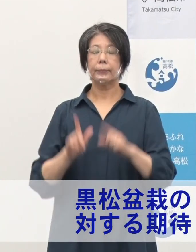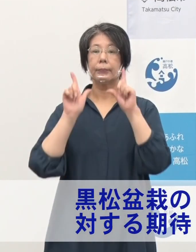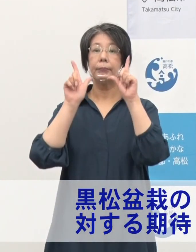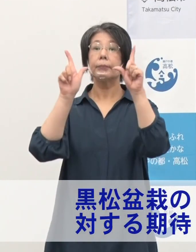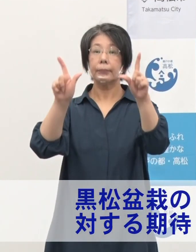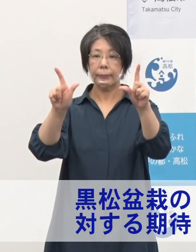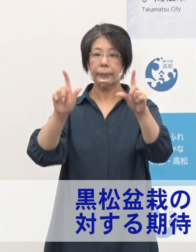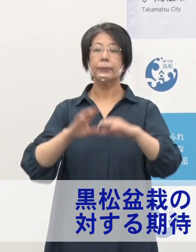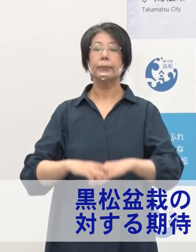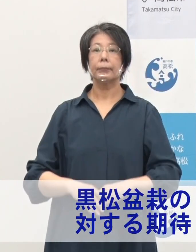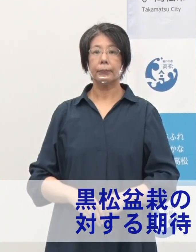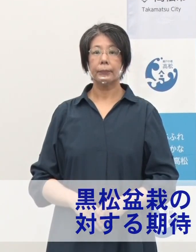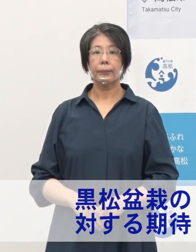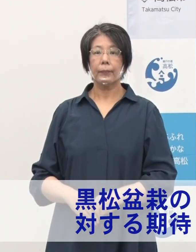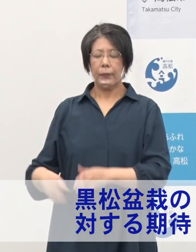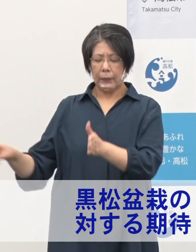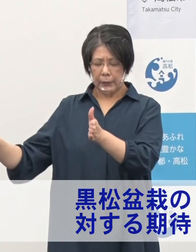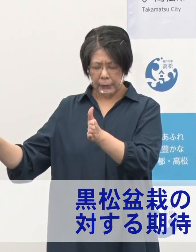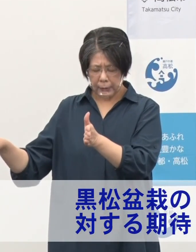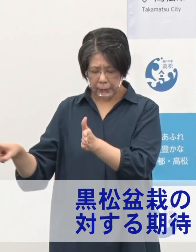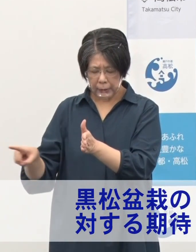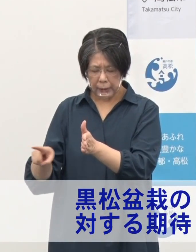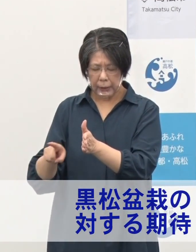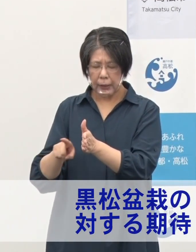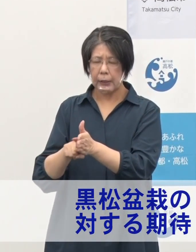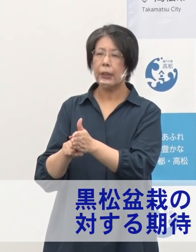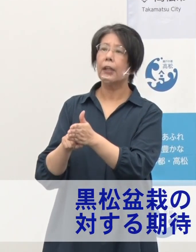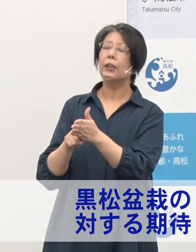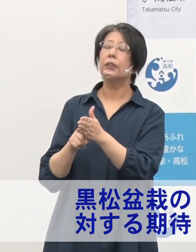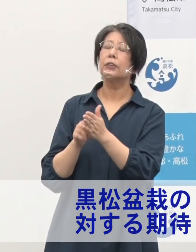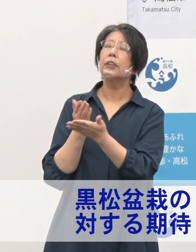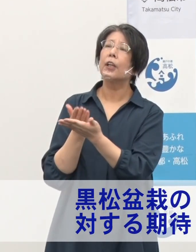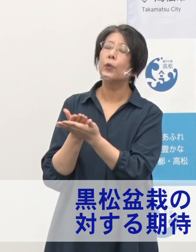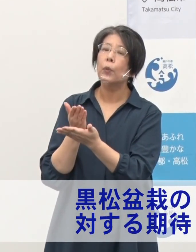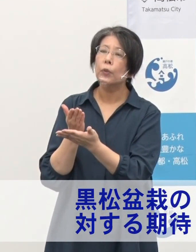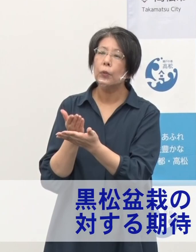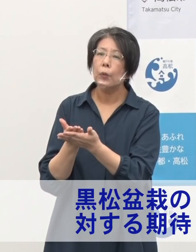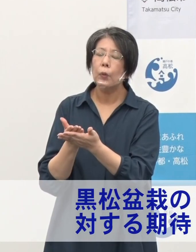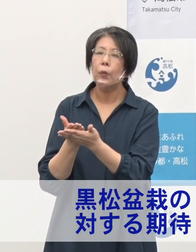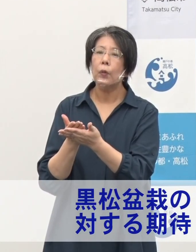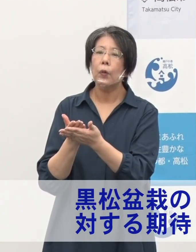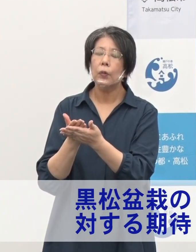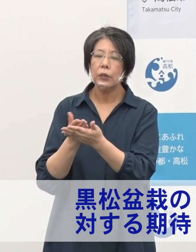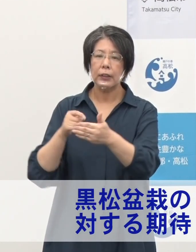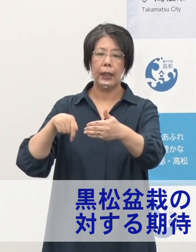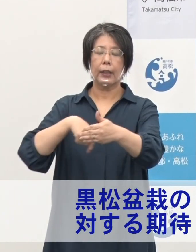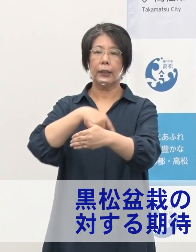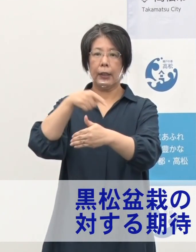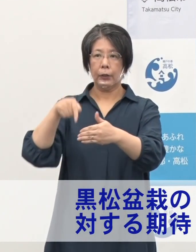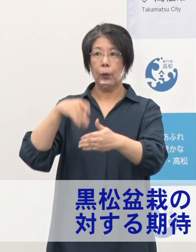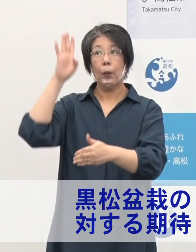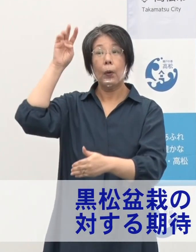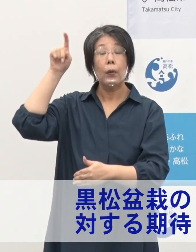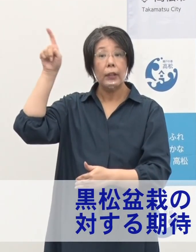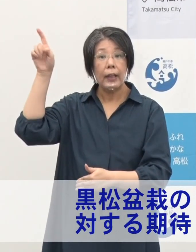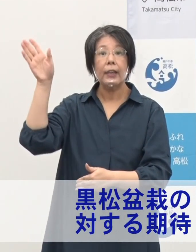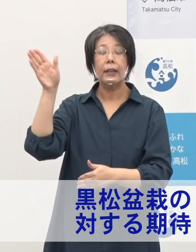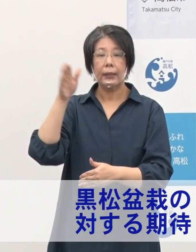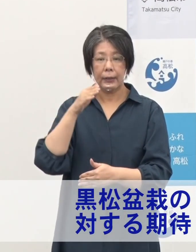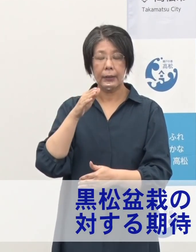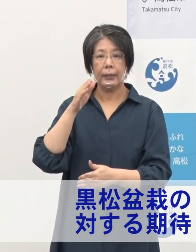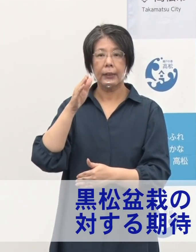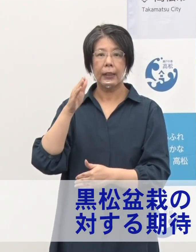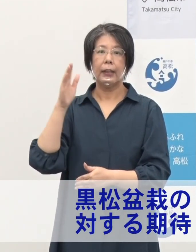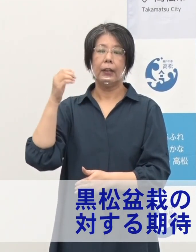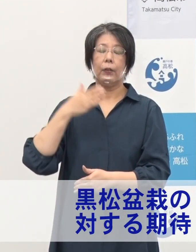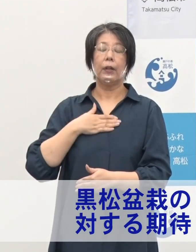はいえーまぁ長根臨んできた懸案事項でございますのでこれがついに10月1日からクロマツが eu に対し